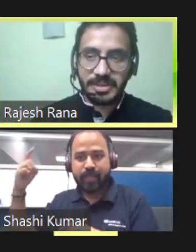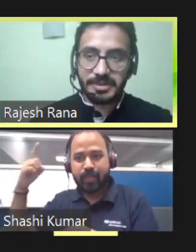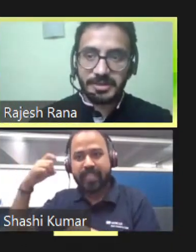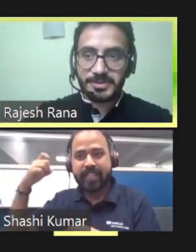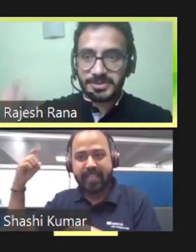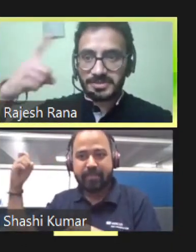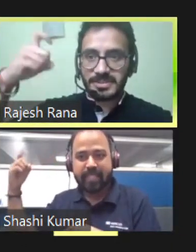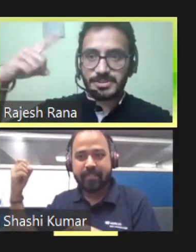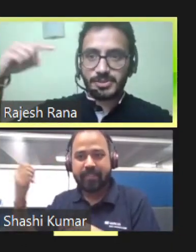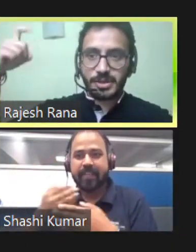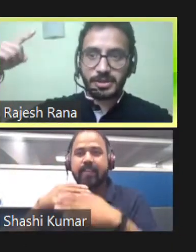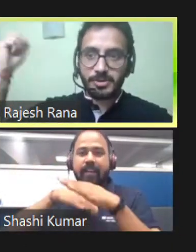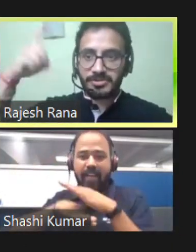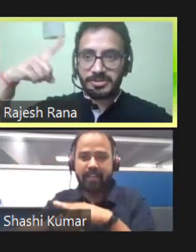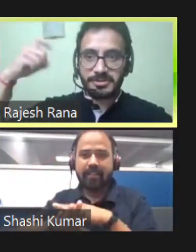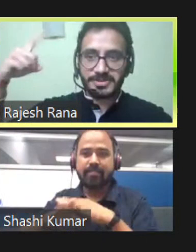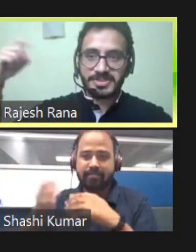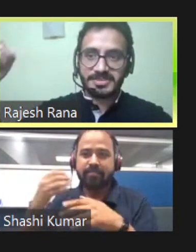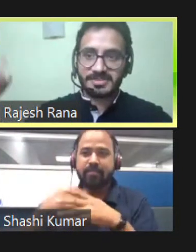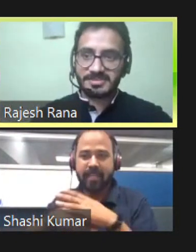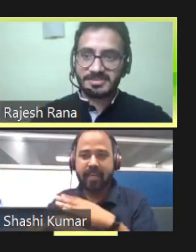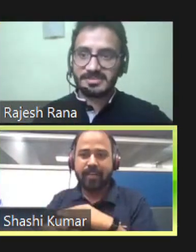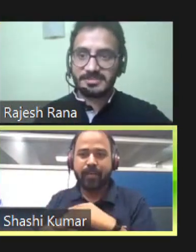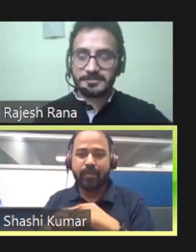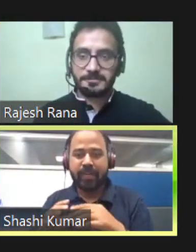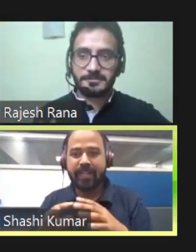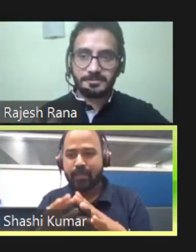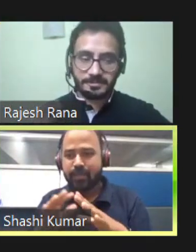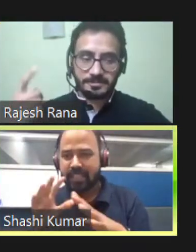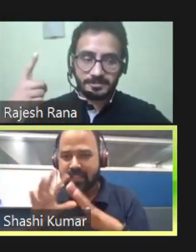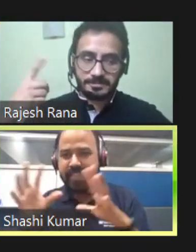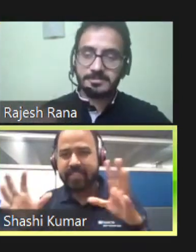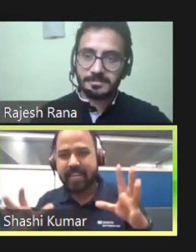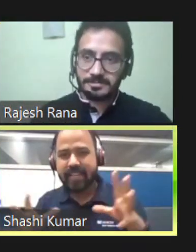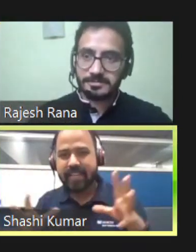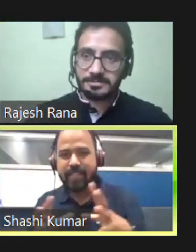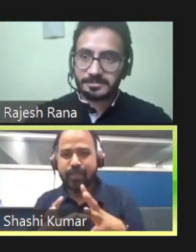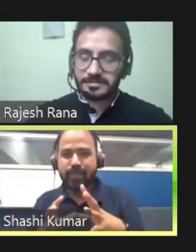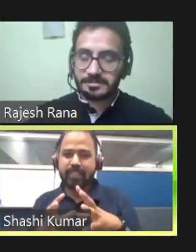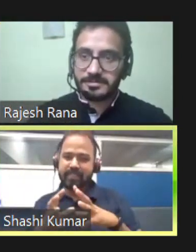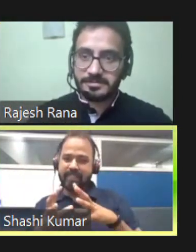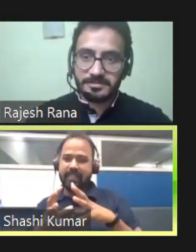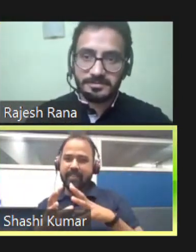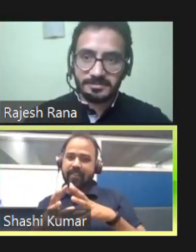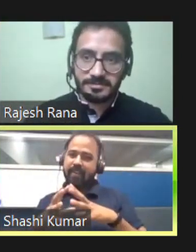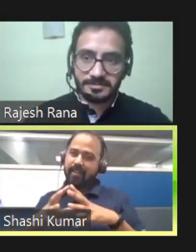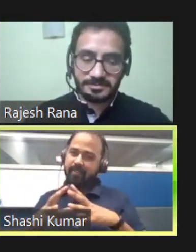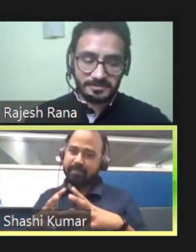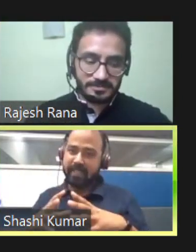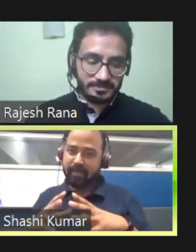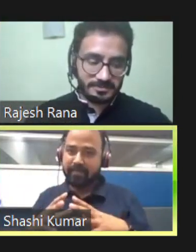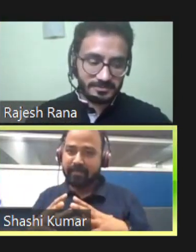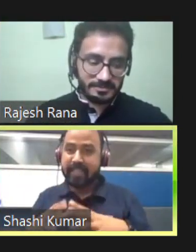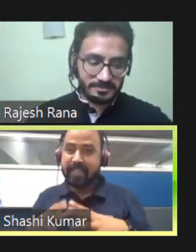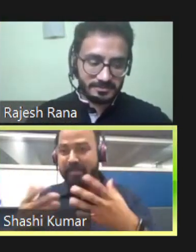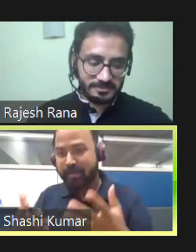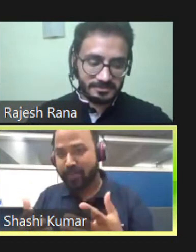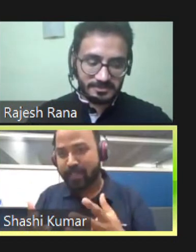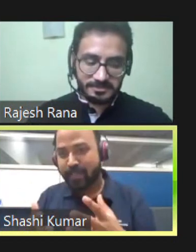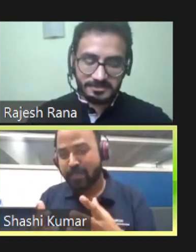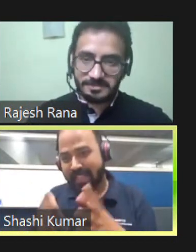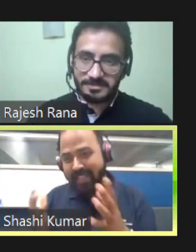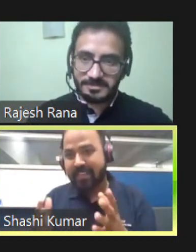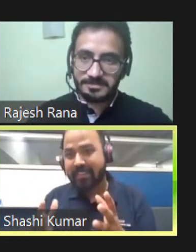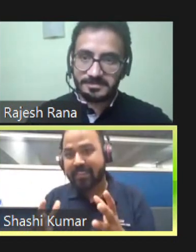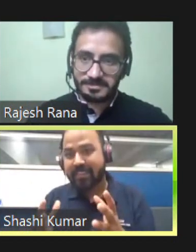सो ये ड्रीम्स Dreams. है, राइट, It's talking about एंड dreams. अराउंड, राइट। सो ये सारे साइंस होते हैं जिससे मतलब गाने भी